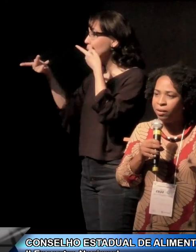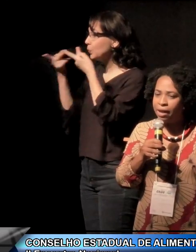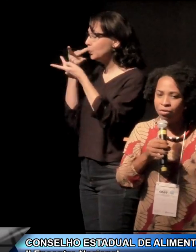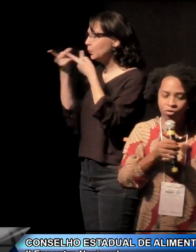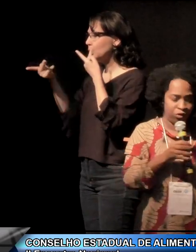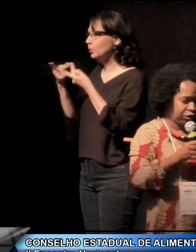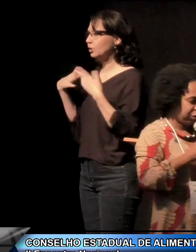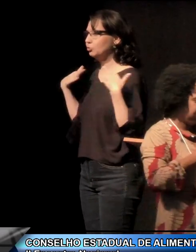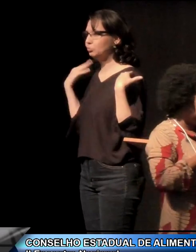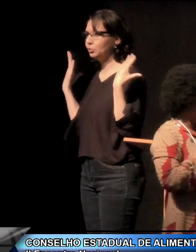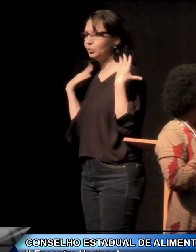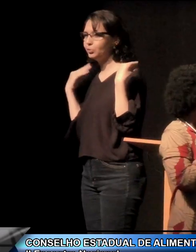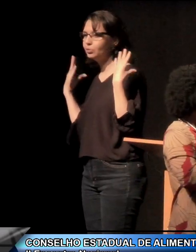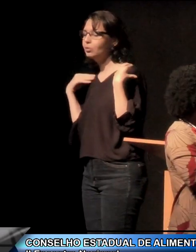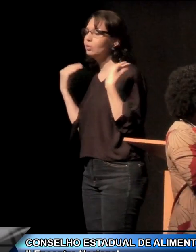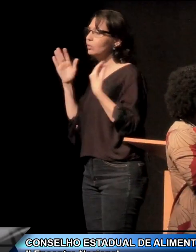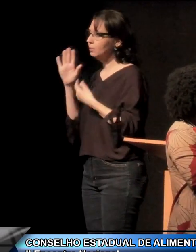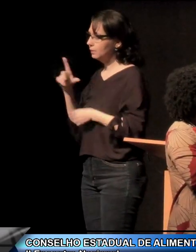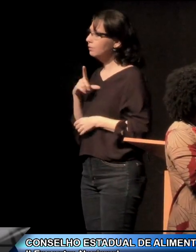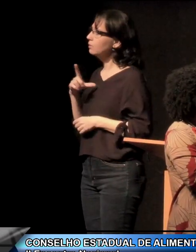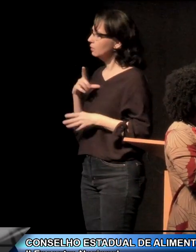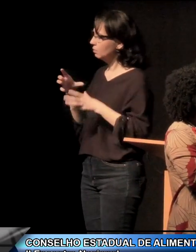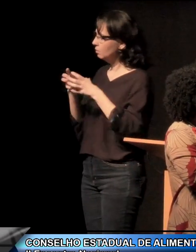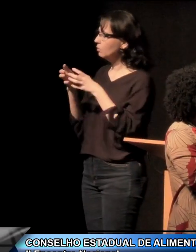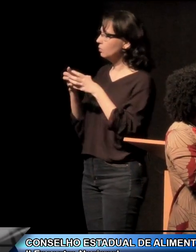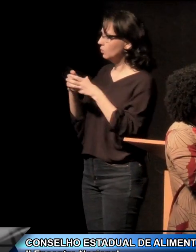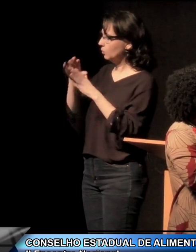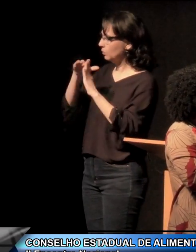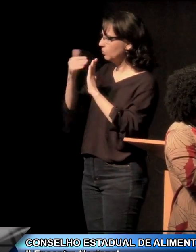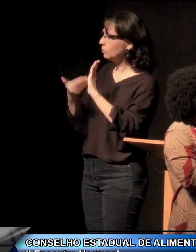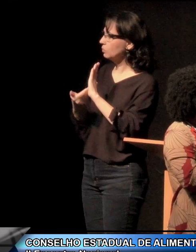comunidade de Quilombo também